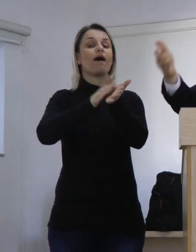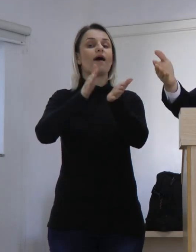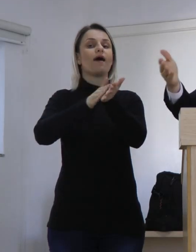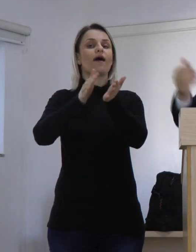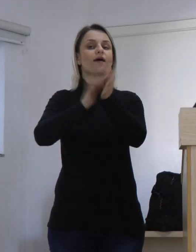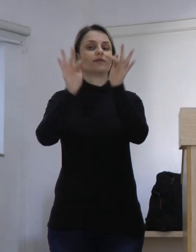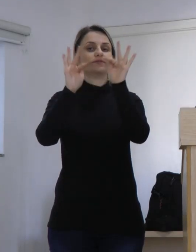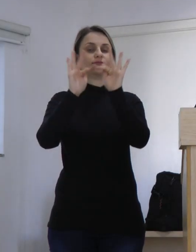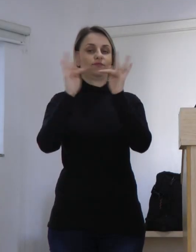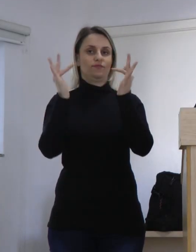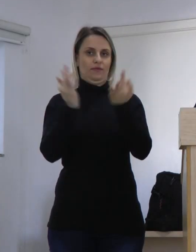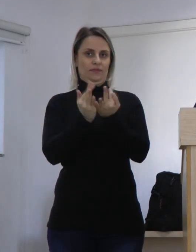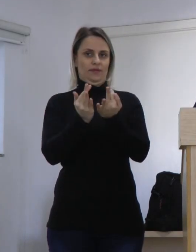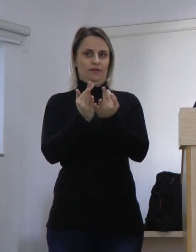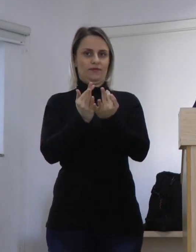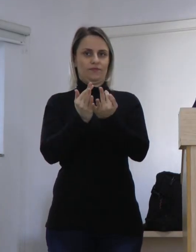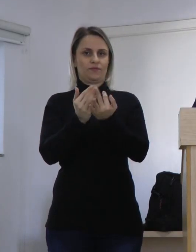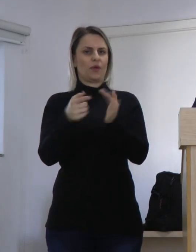Ciúme é amor?